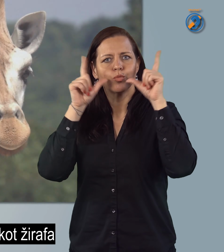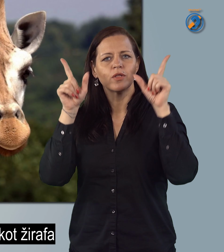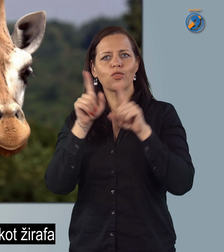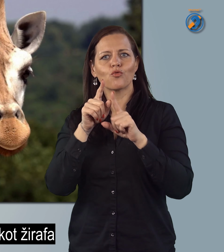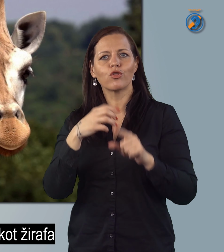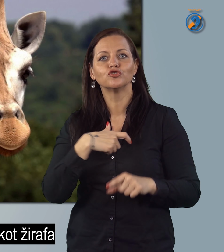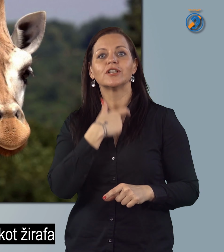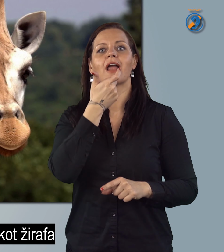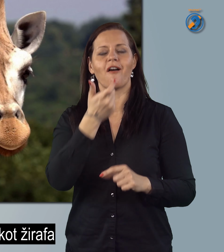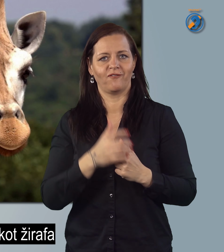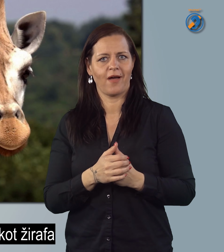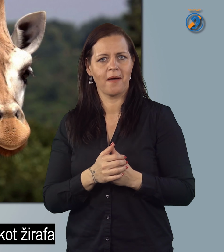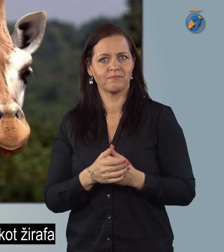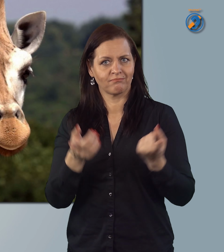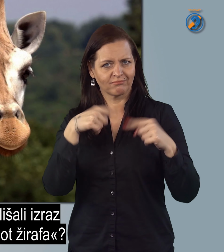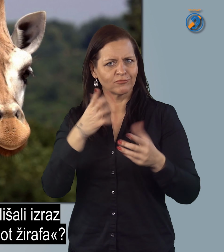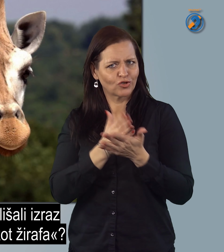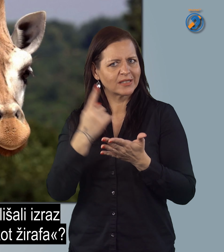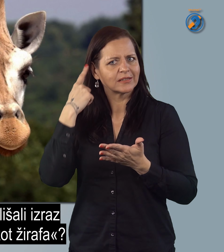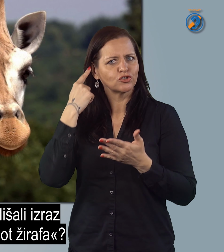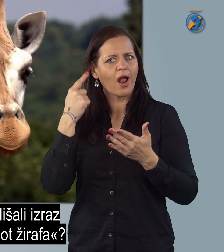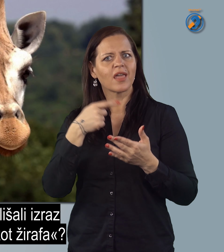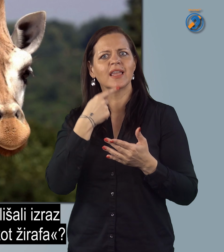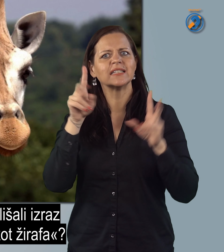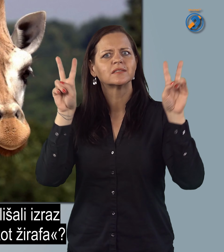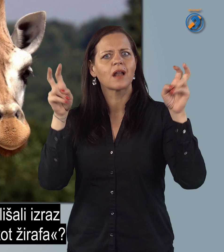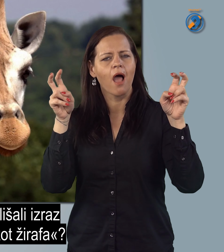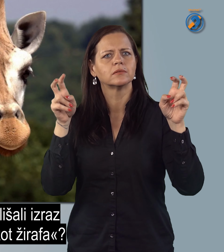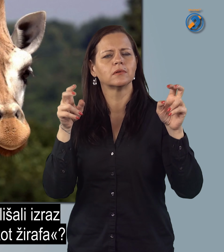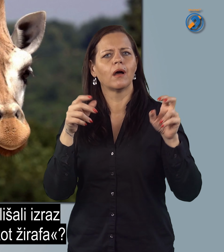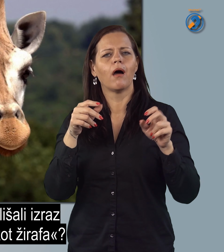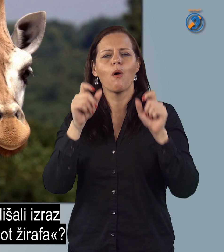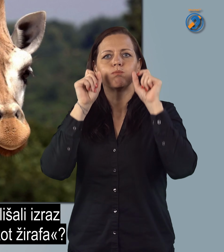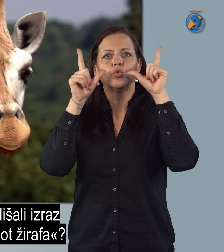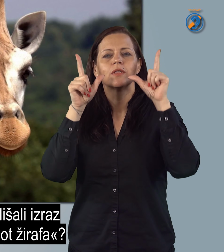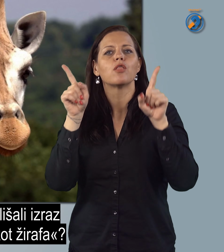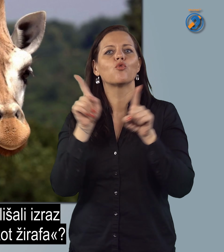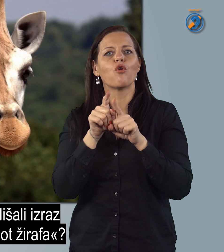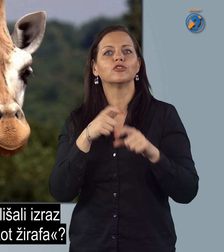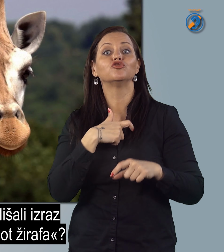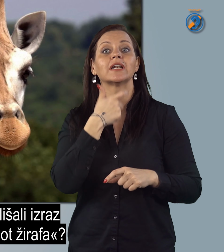Buden kot žirafa Ste že slišali izraz buden kot žirafa?